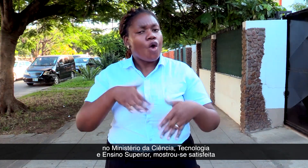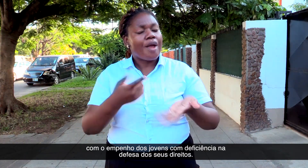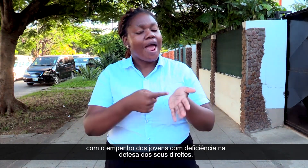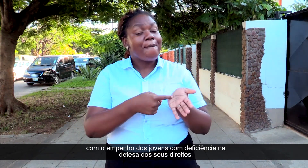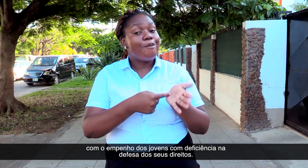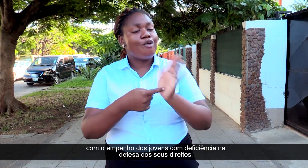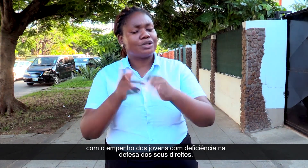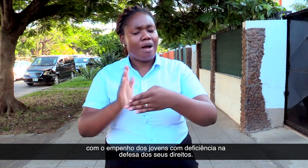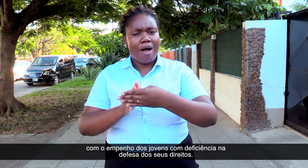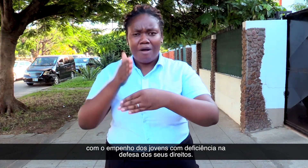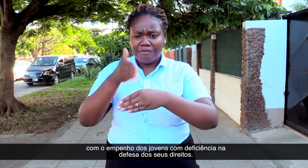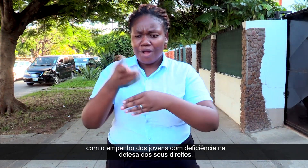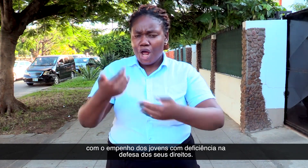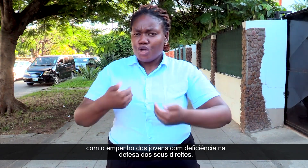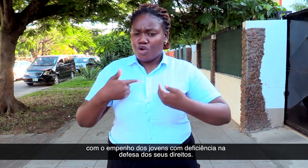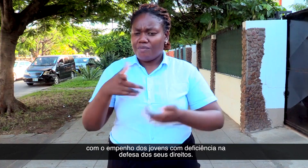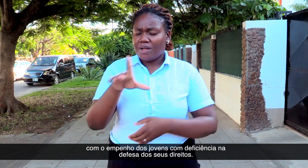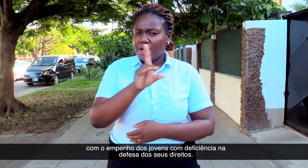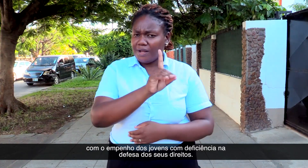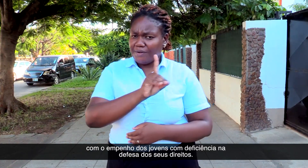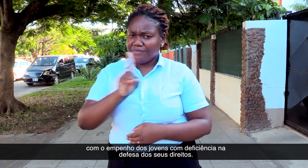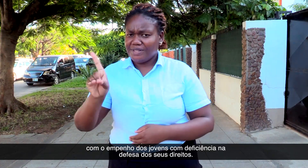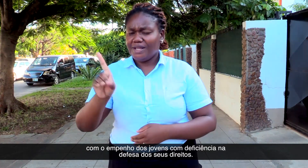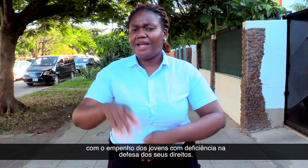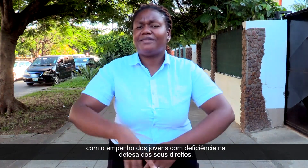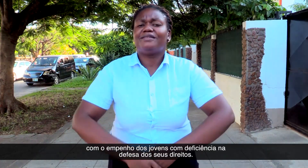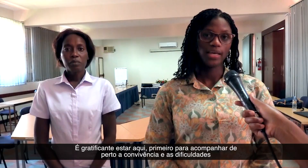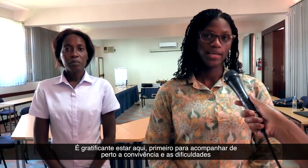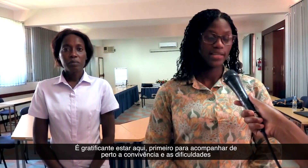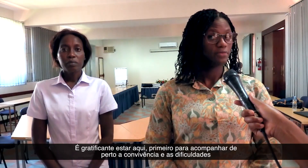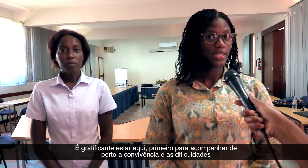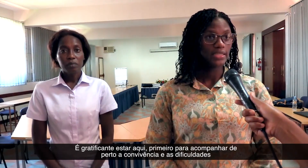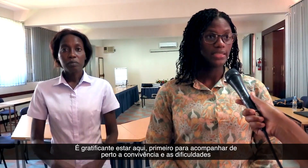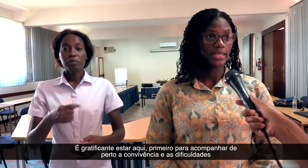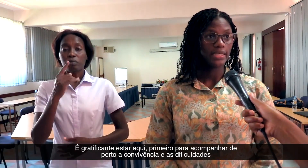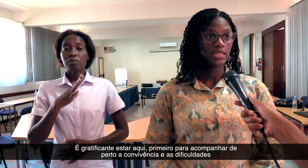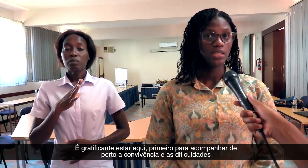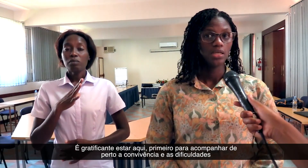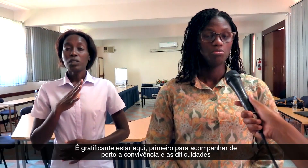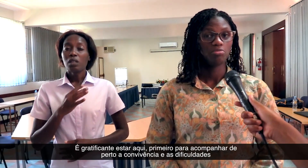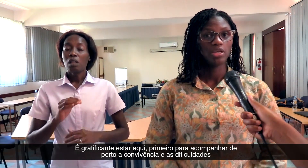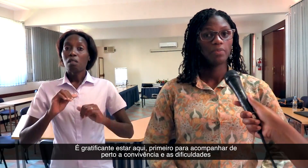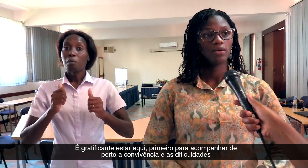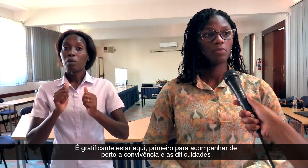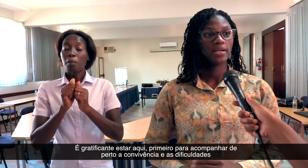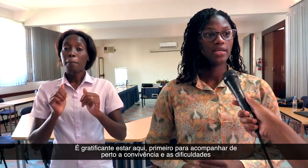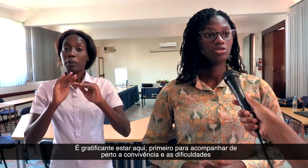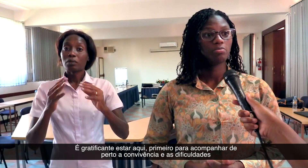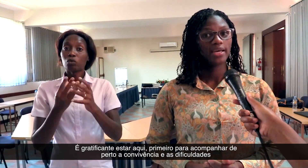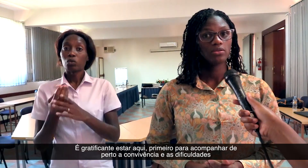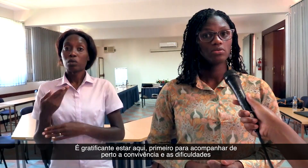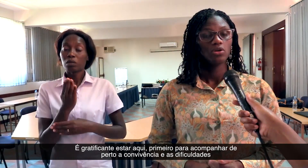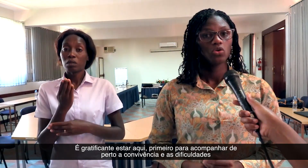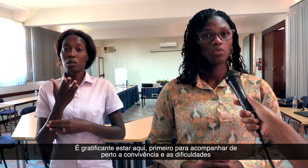satisfeita com o empenho dos jovens com deficiência na defesa dos seus direitos. É gratificante estar aqui, primeiro para acompanhar